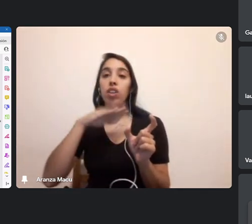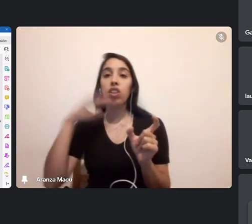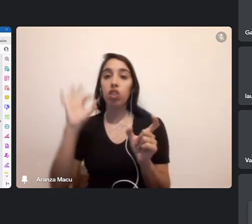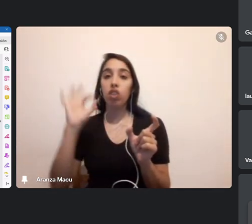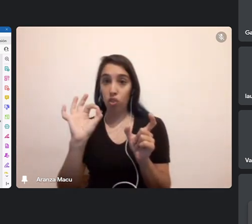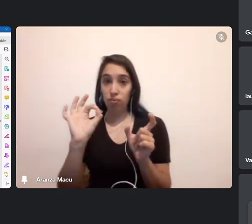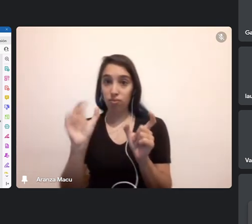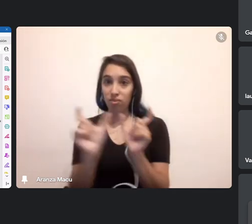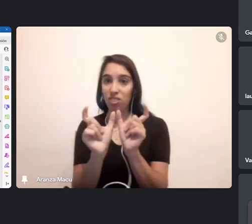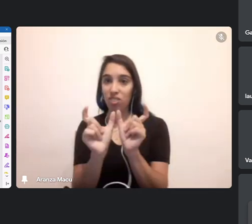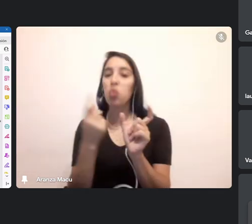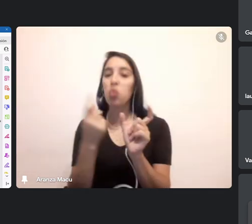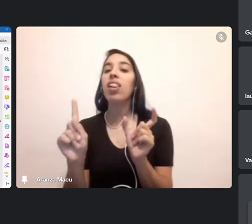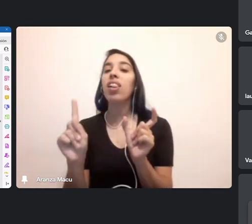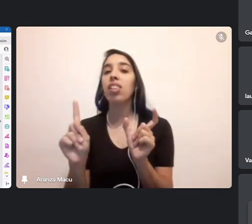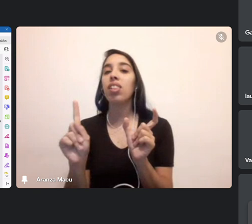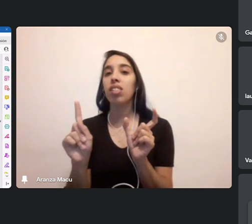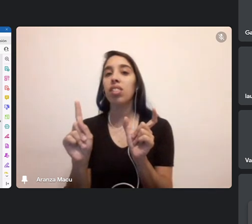sufijo?